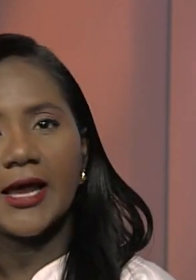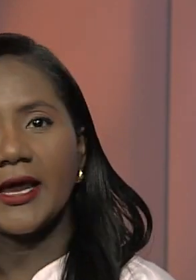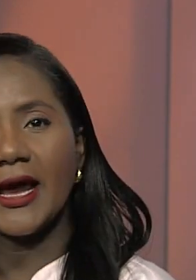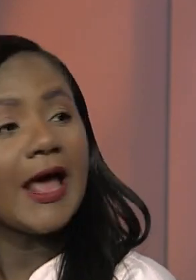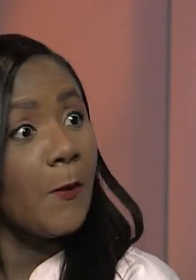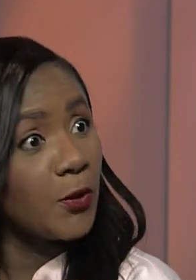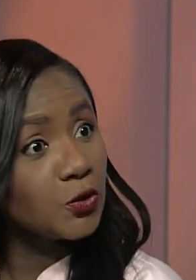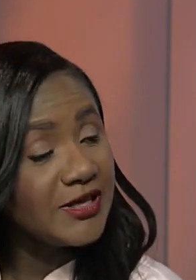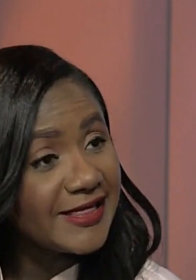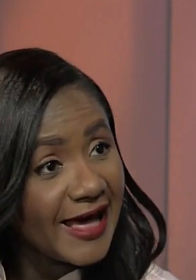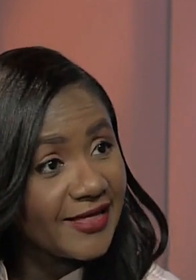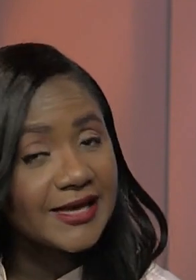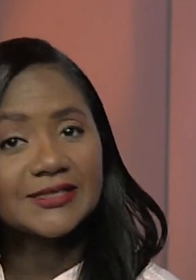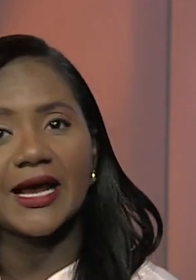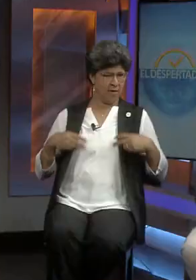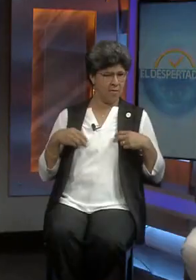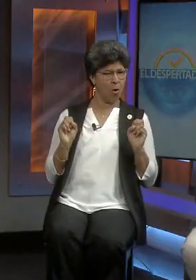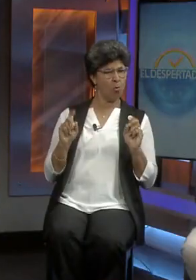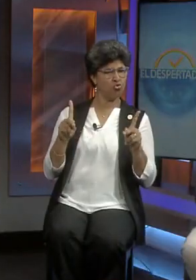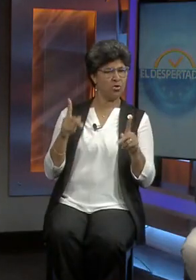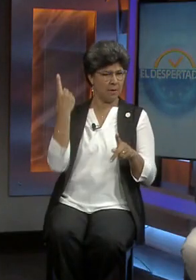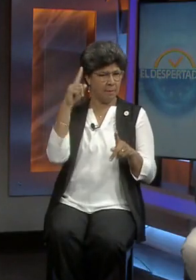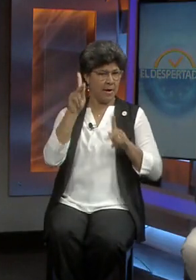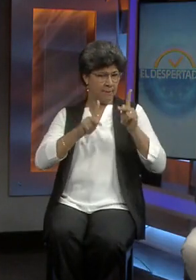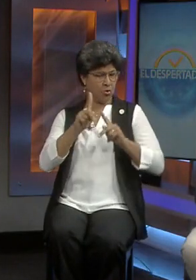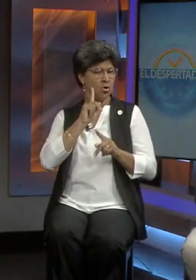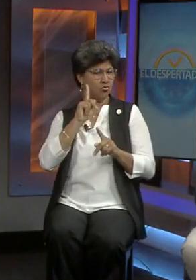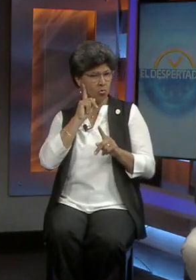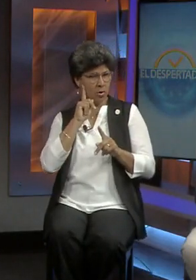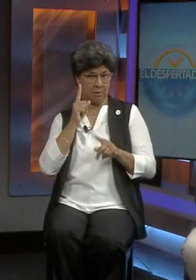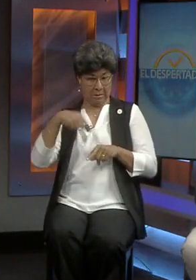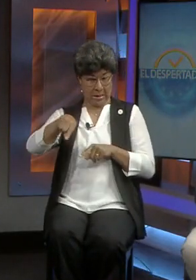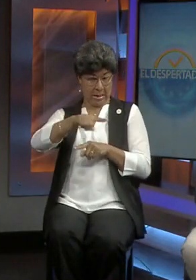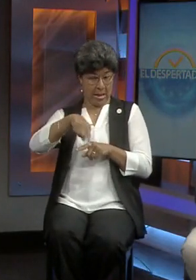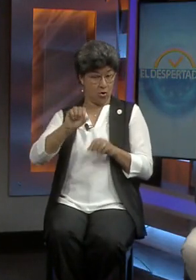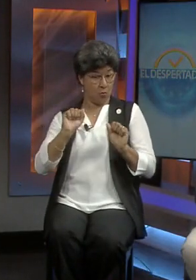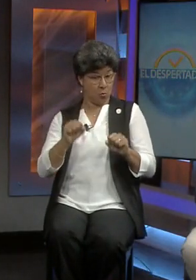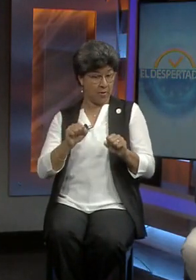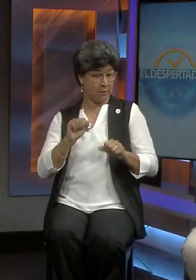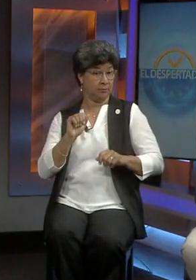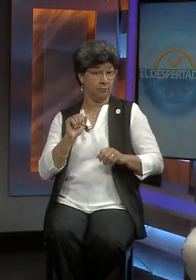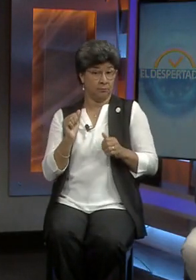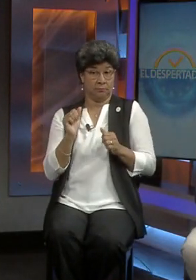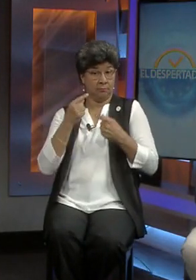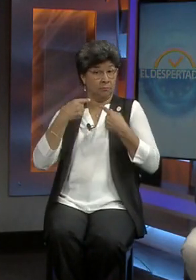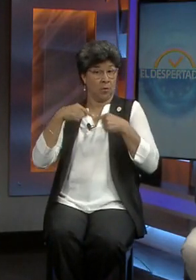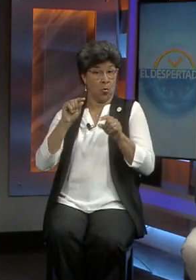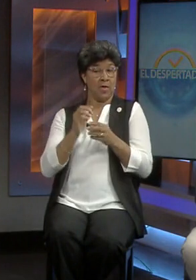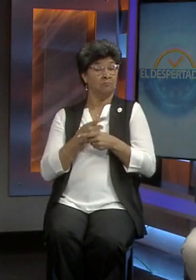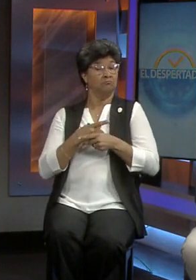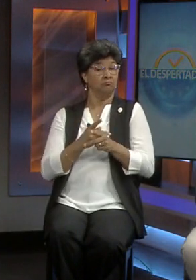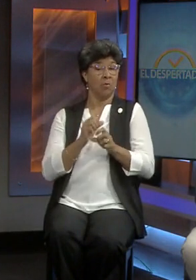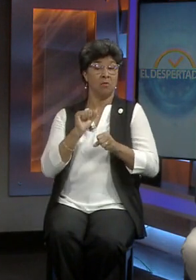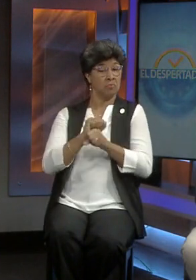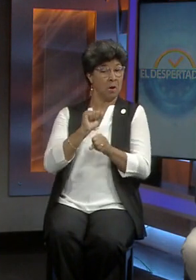a las oportunidades, a que puedan ser personas que puedan producir, al igual que una